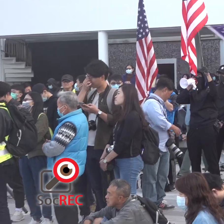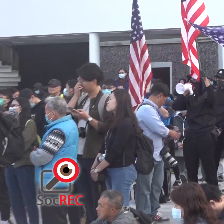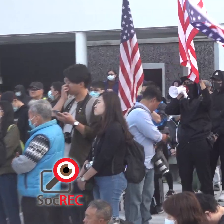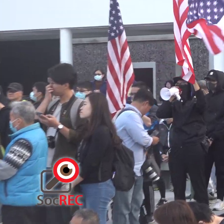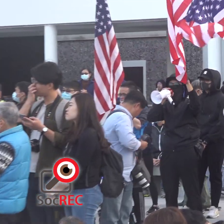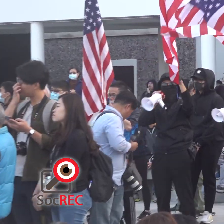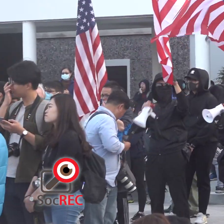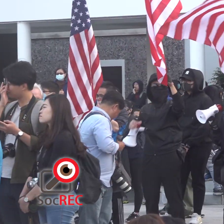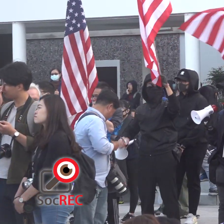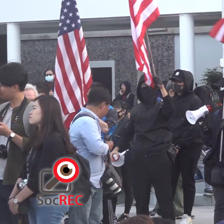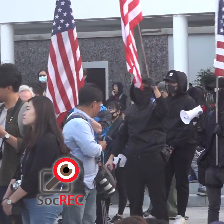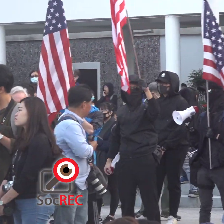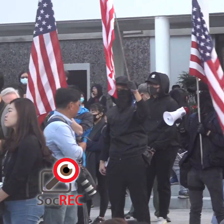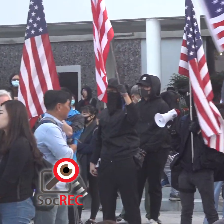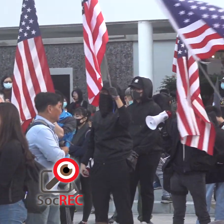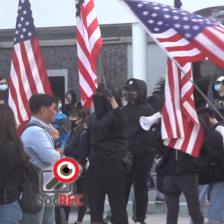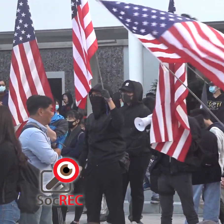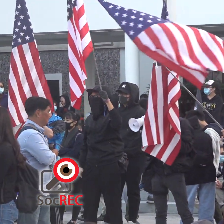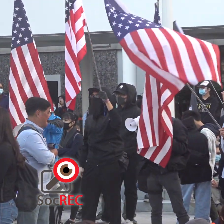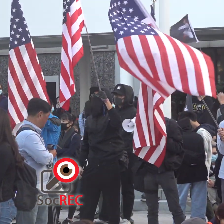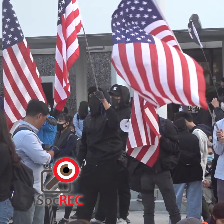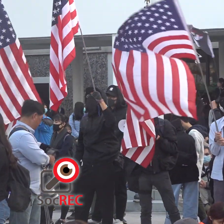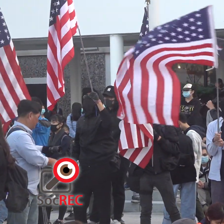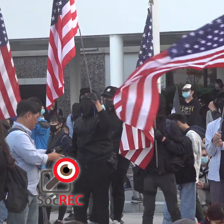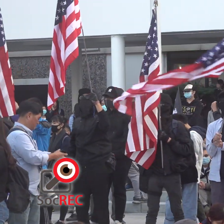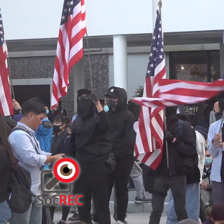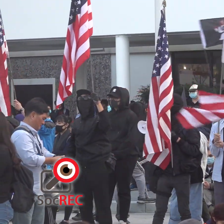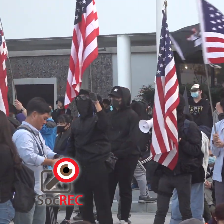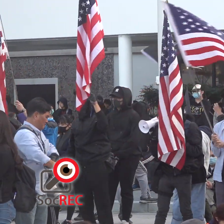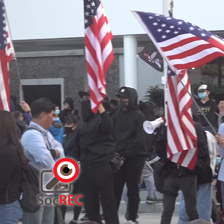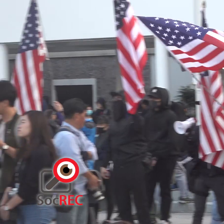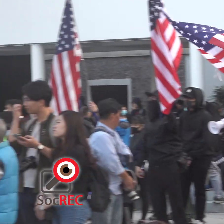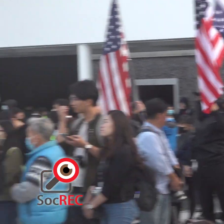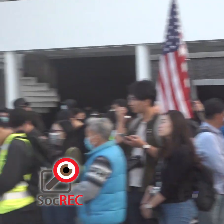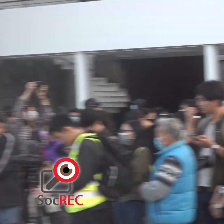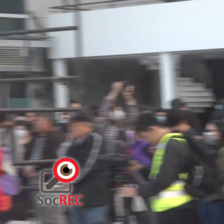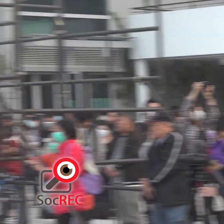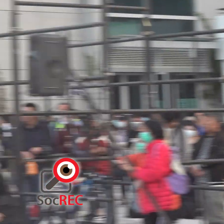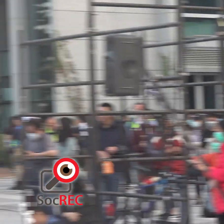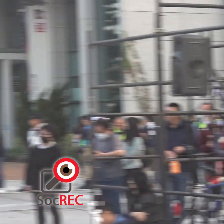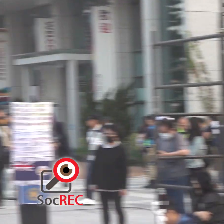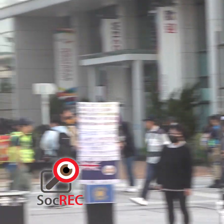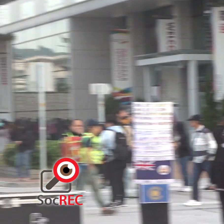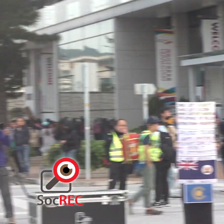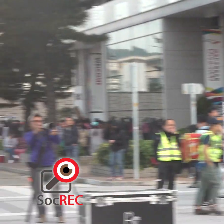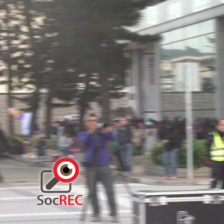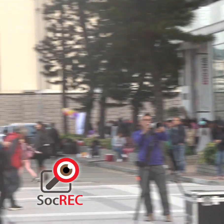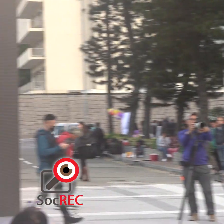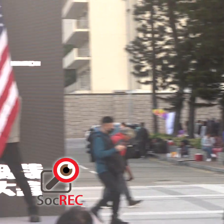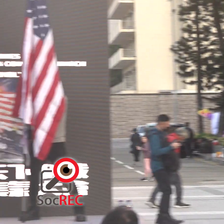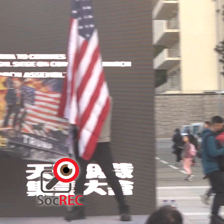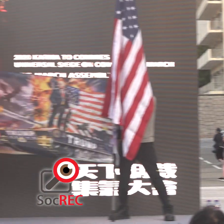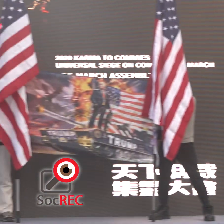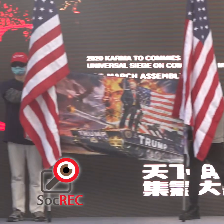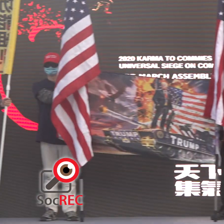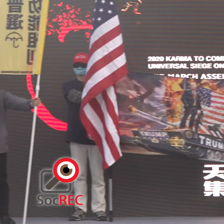真普選！ 我要真普選！我要真普選！普選係我哋香港自治行動最重要，因為我哋一直就係講緊。為什麼我們要自治？我